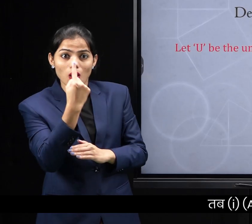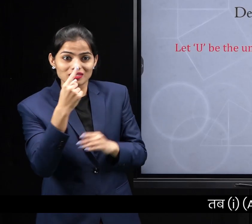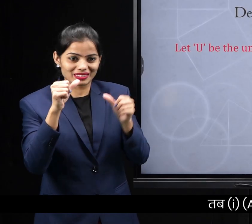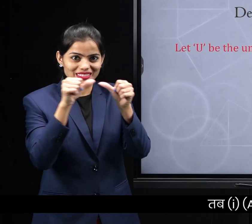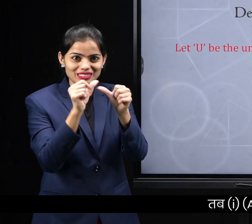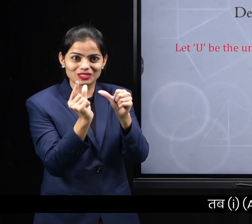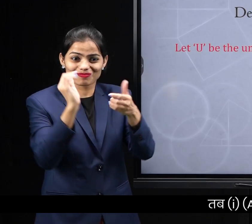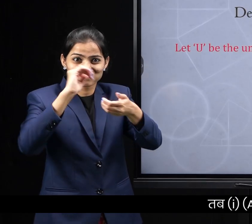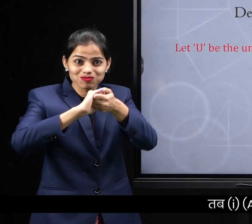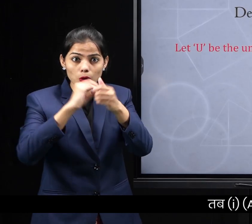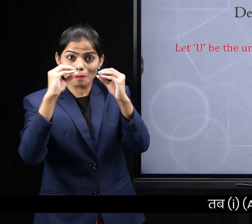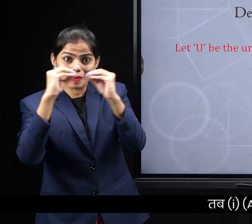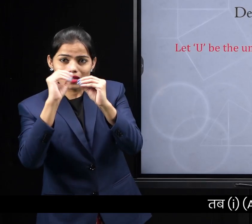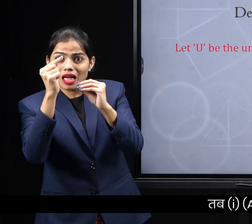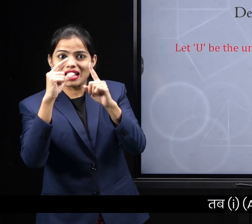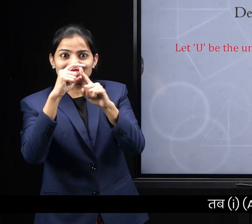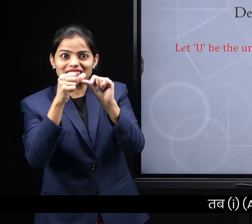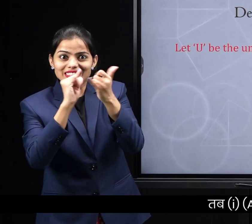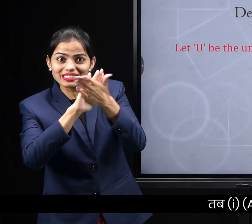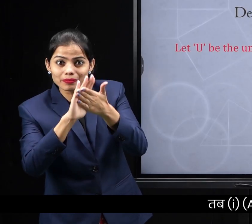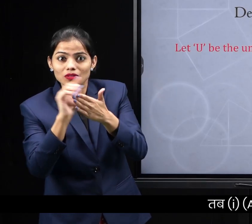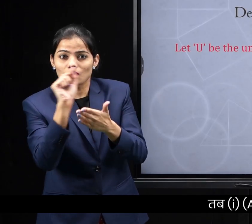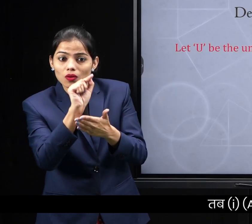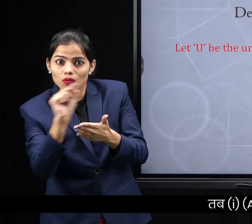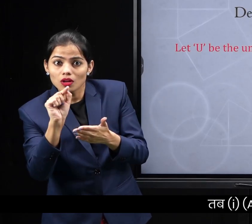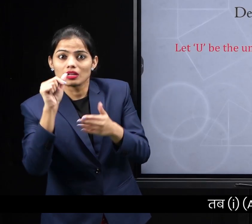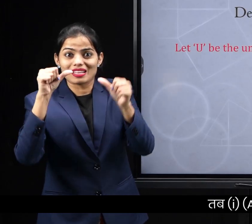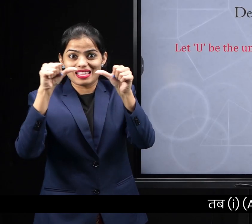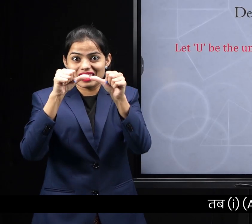A यूनियन B इज इक्वल्स टू A इंटरसेक्शन B होगा